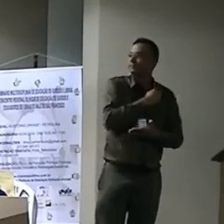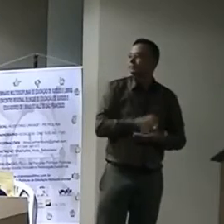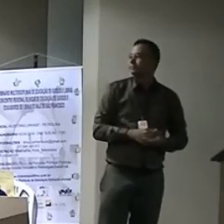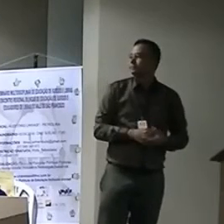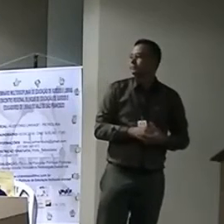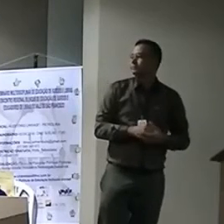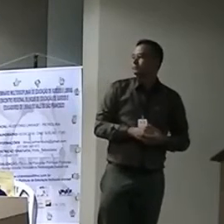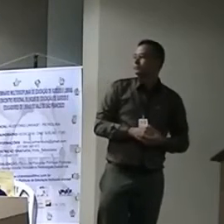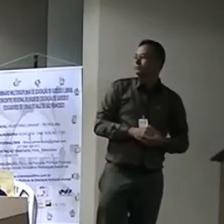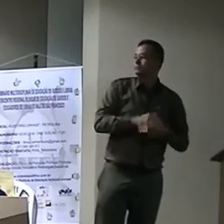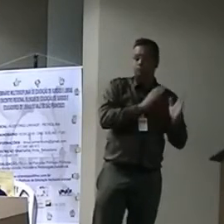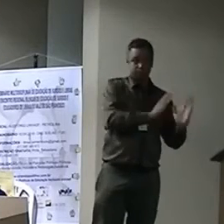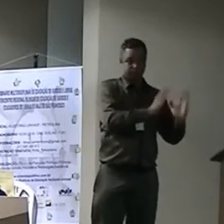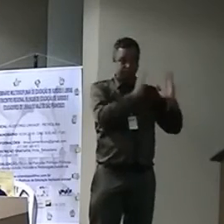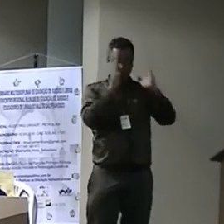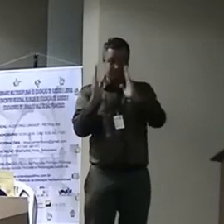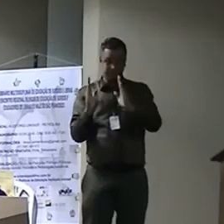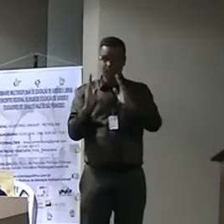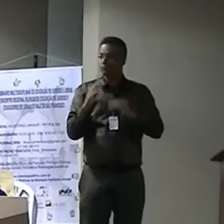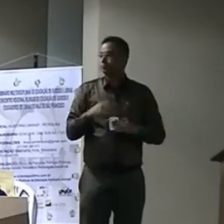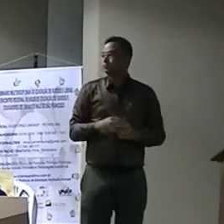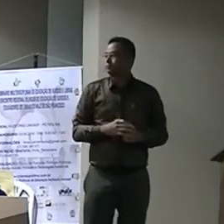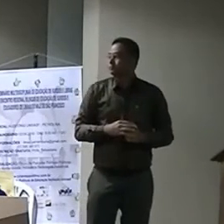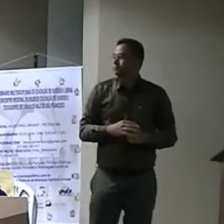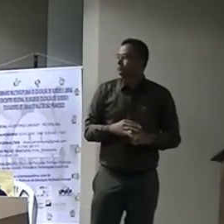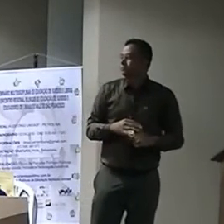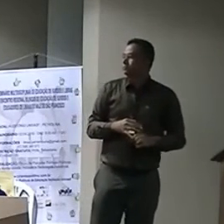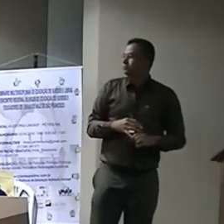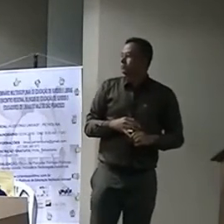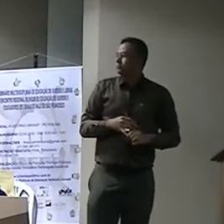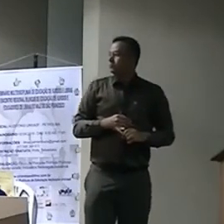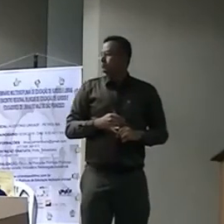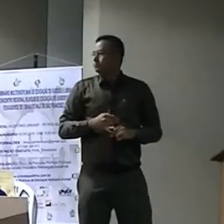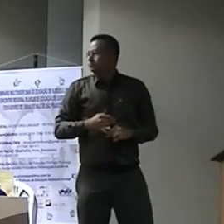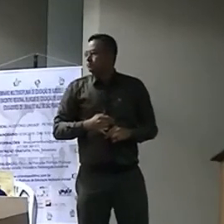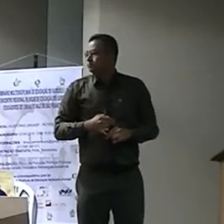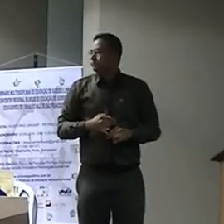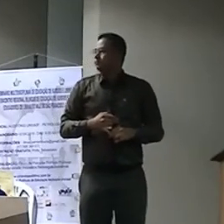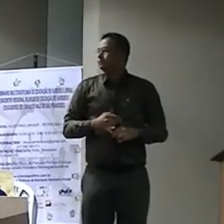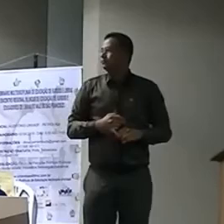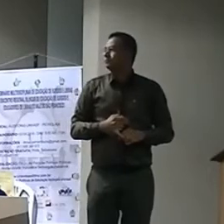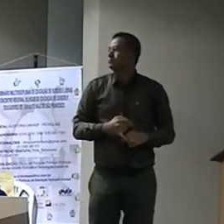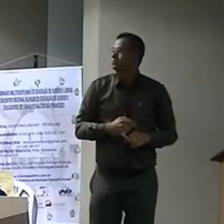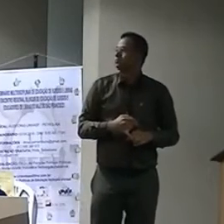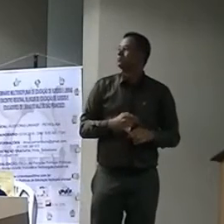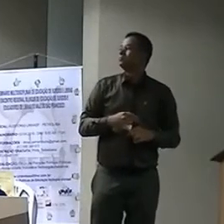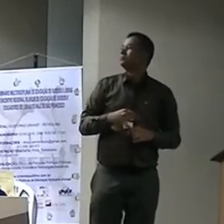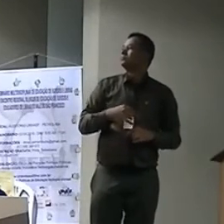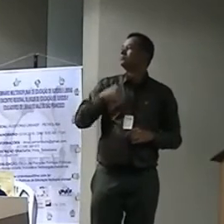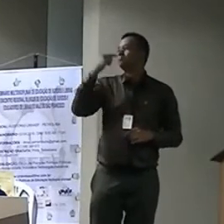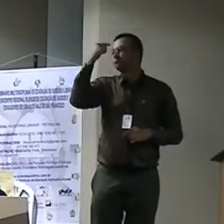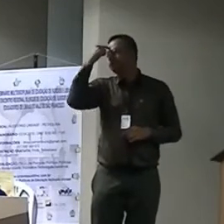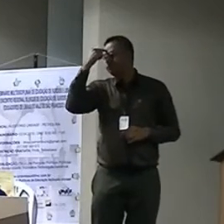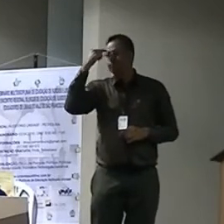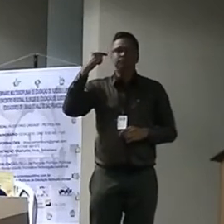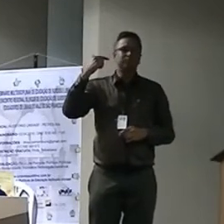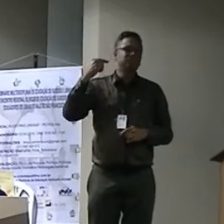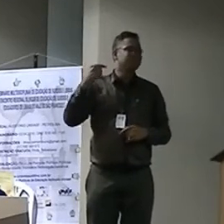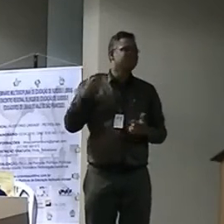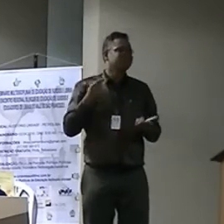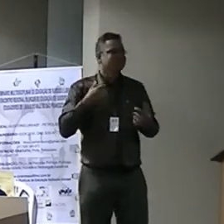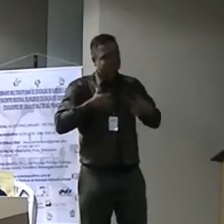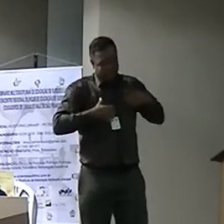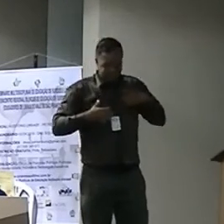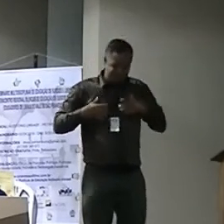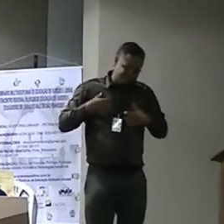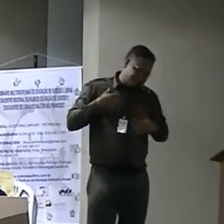Depois, em seguida, vem, quando ele insiste em não aceitar, começa a pensar em desistir. E entra em depressão,